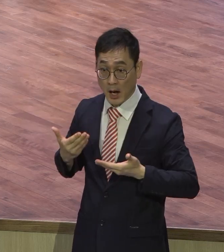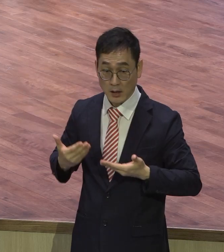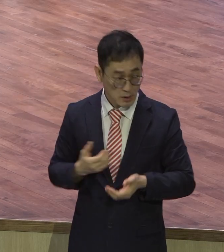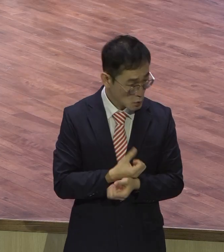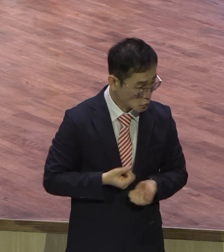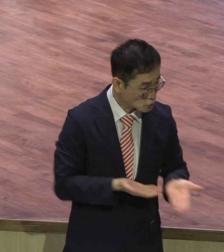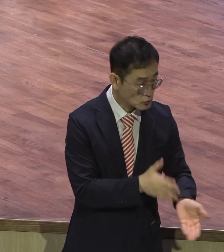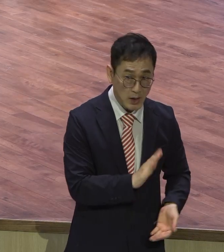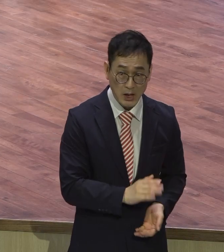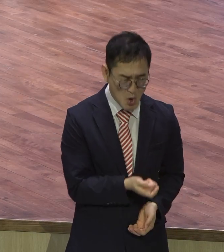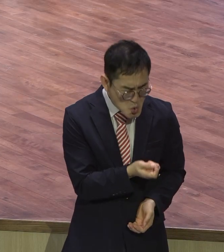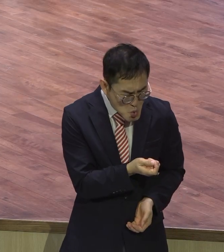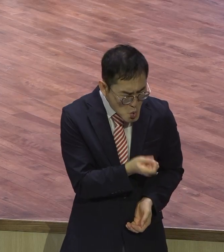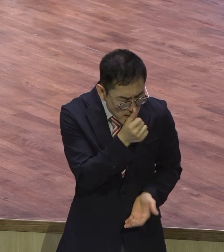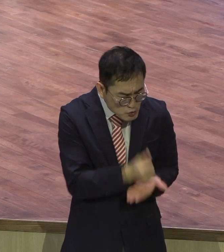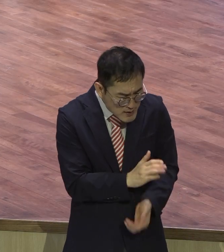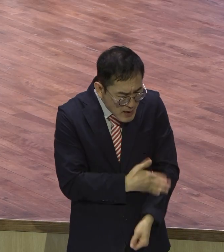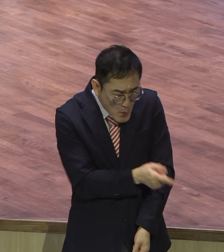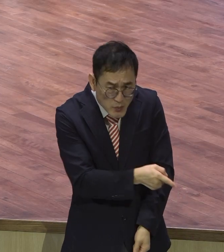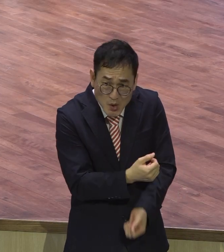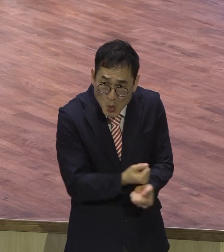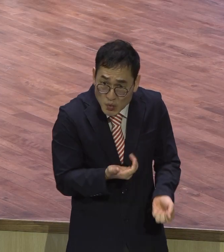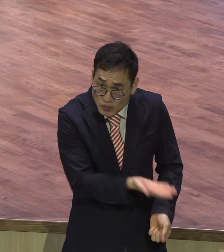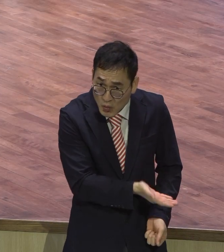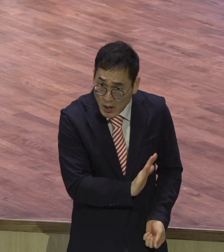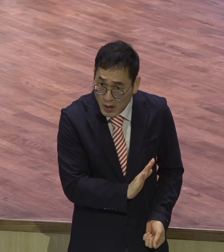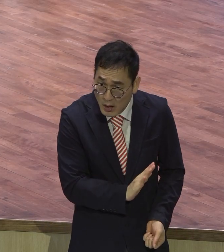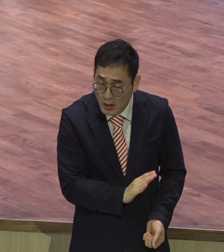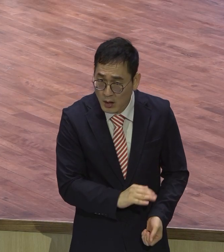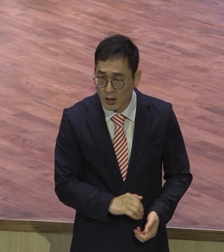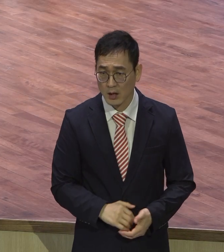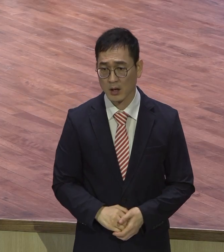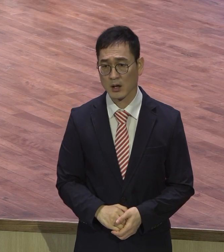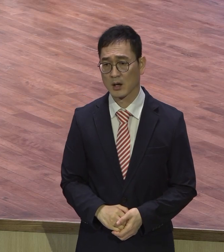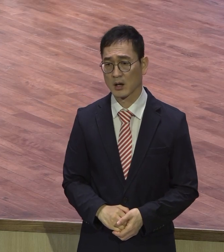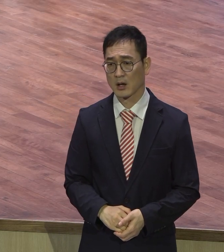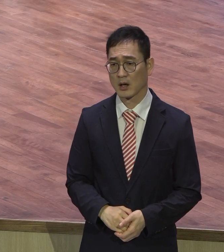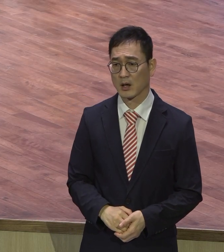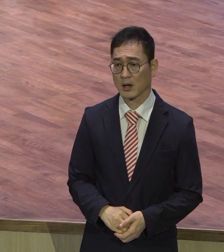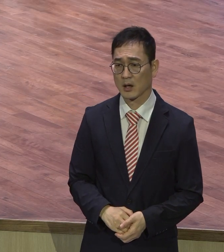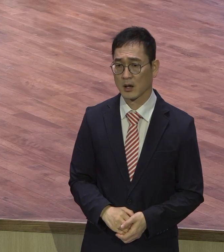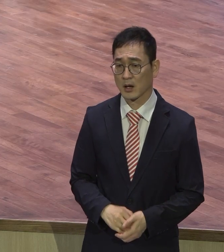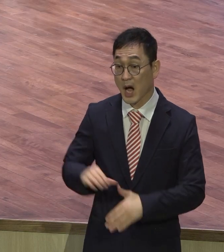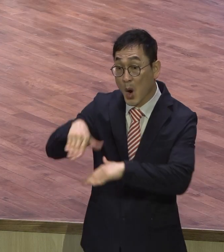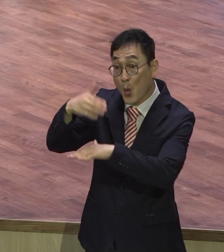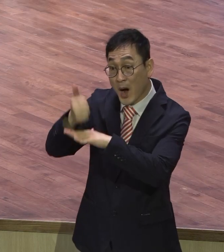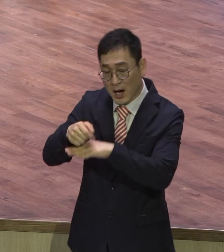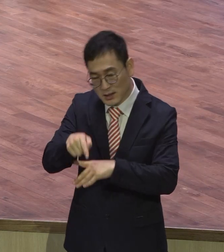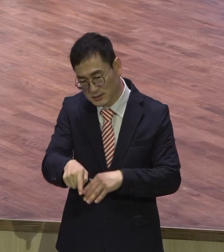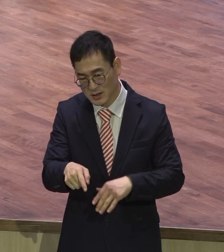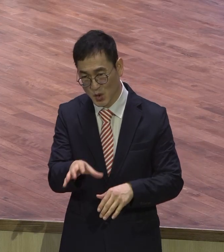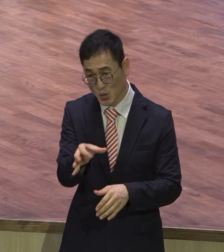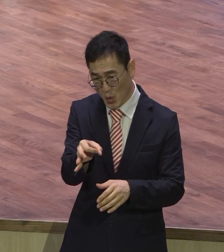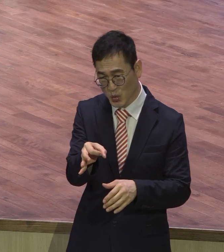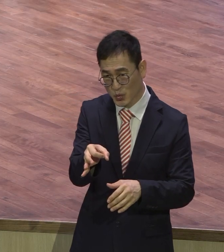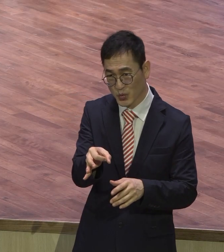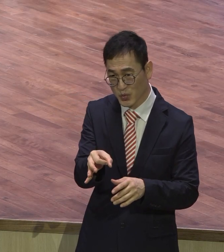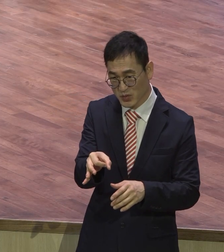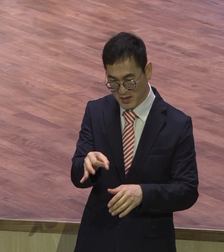용서를 못해 이 악하고 나쁜 놈아 도로 집어넣어라 예수님의 예화 그 당시 있던